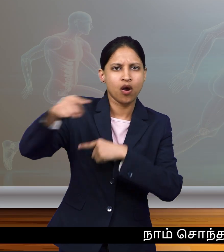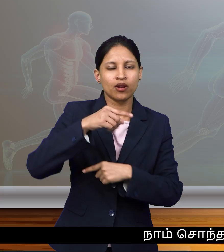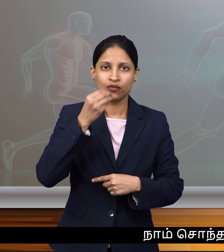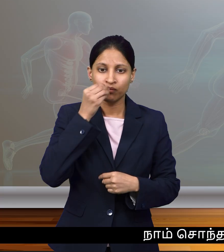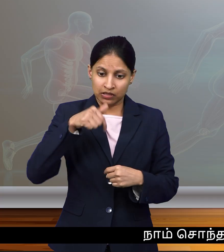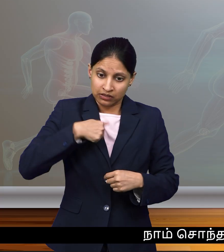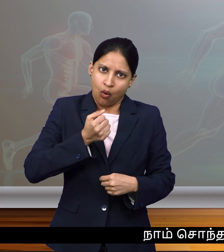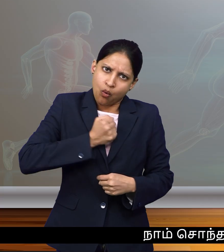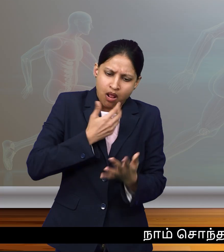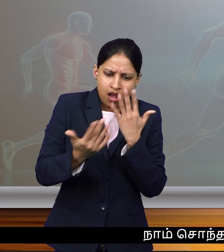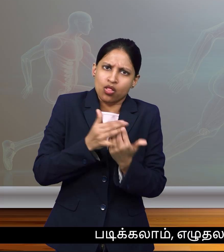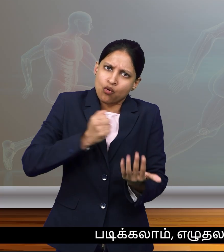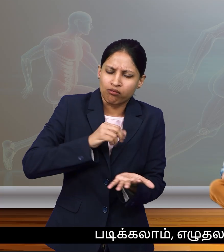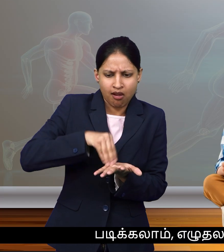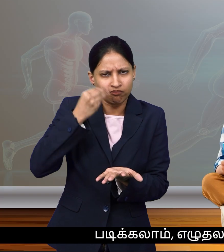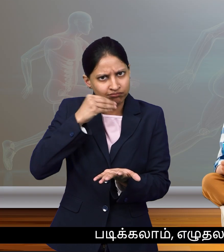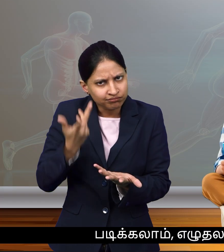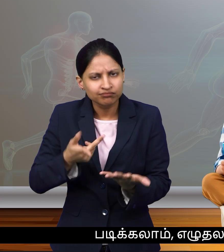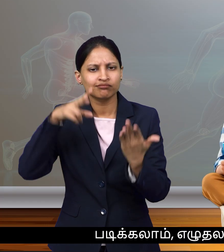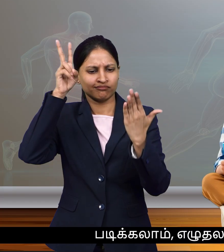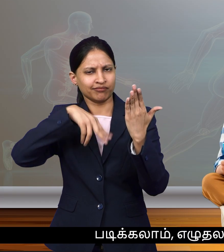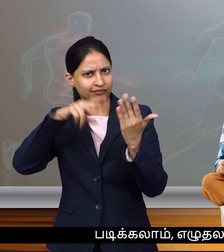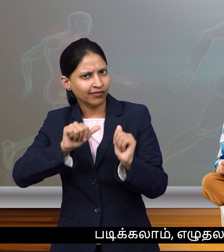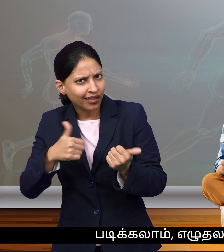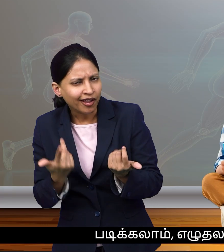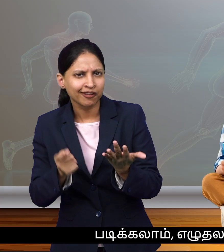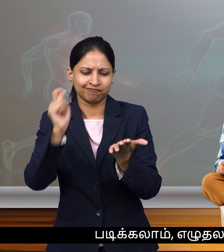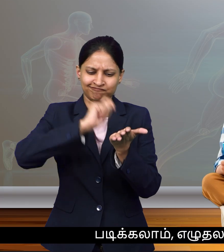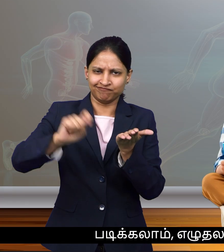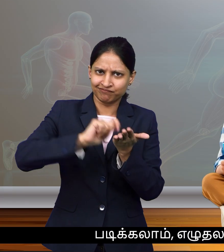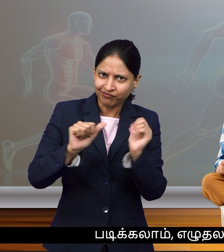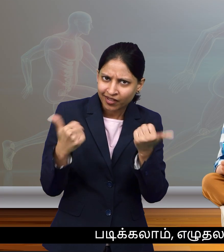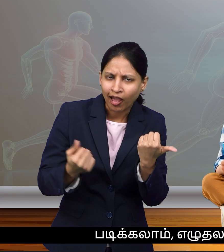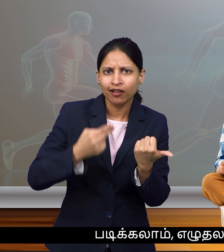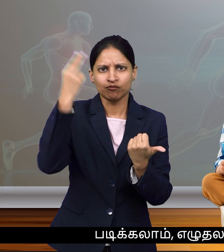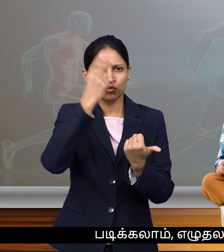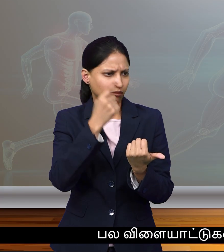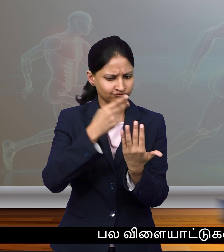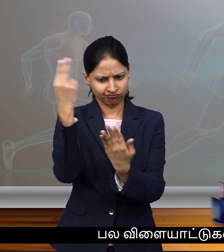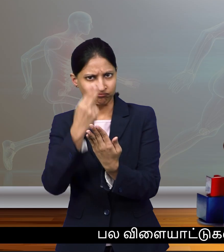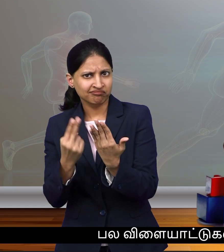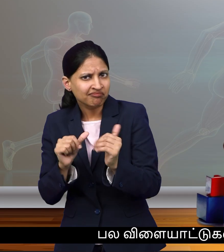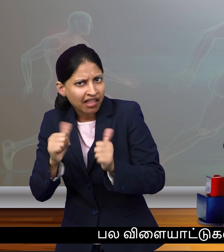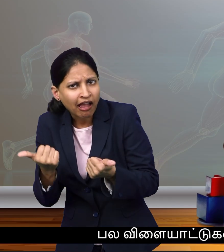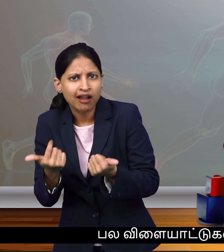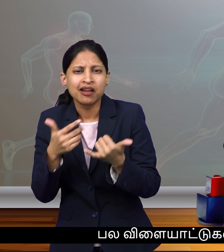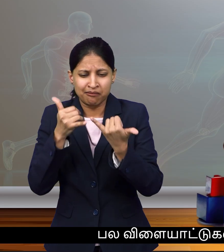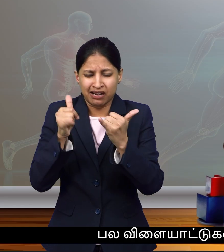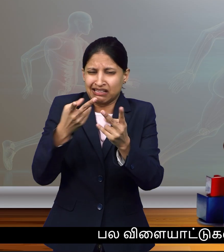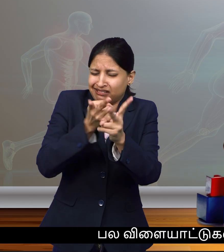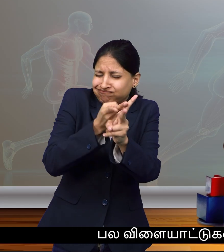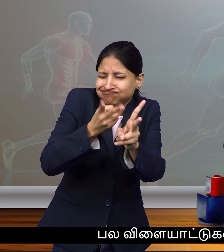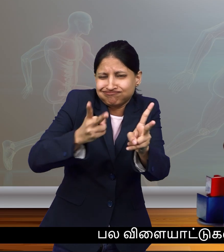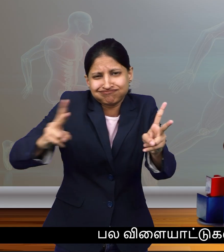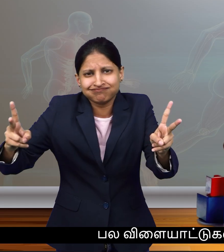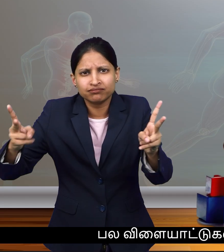நாம் சிந்திக்க முடியும். நாம் சொந்தமாக சாப்பிடலாம், படிக்கலாம், எழுதலாம், படங்கள் வரையலாம்,